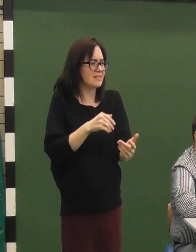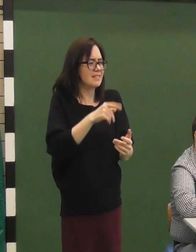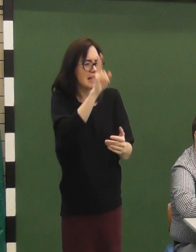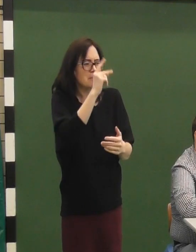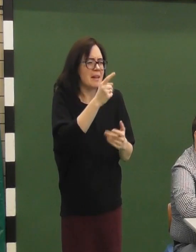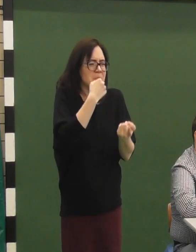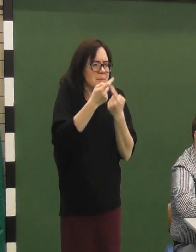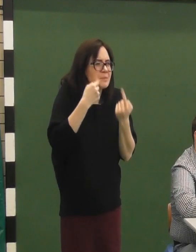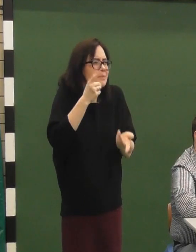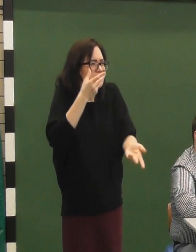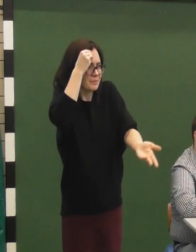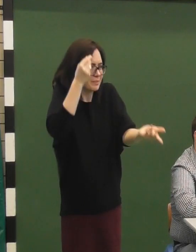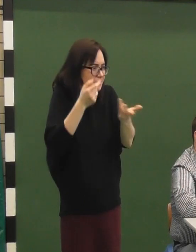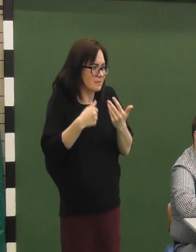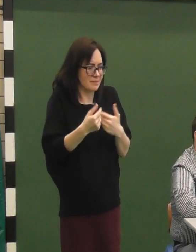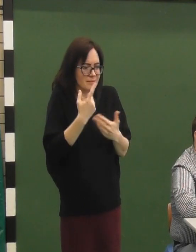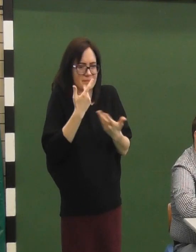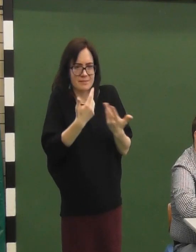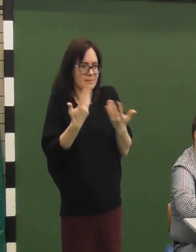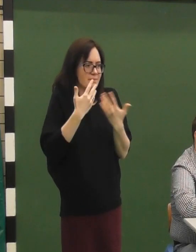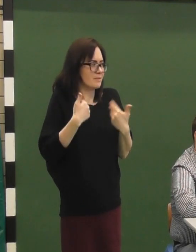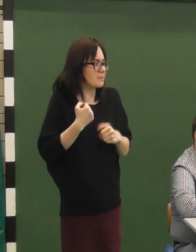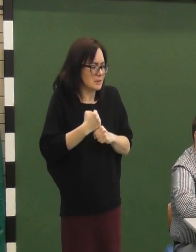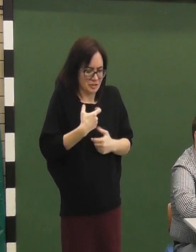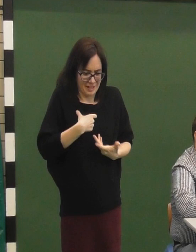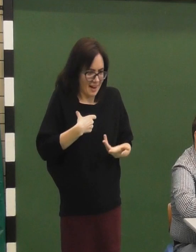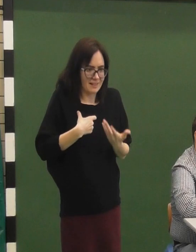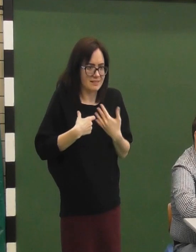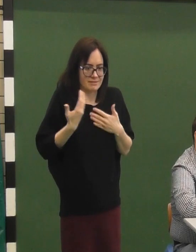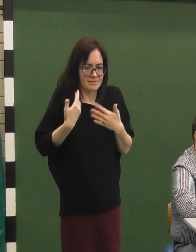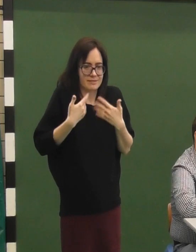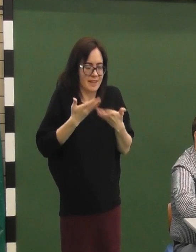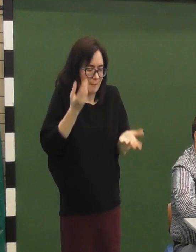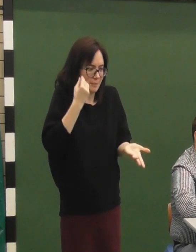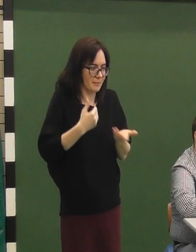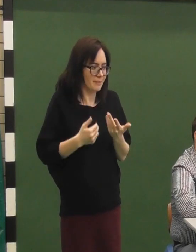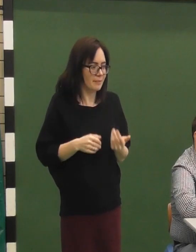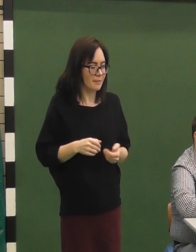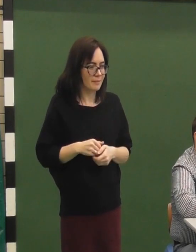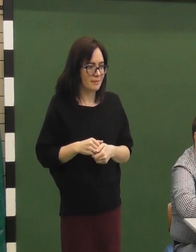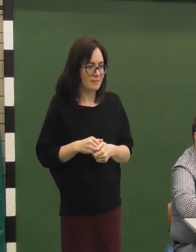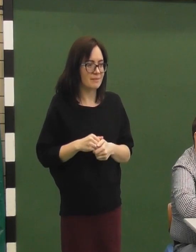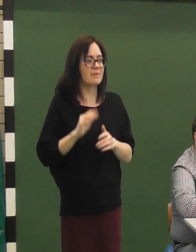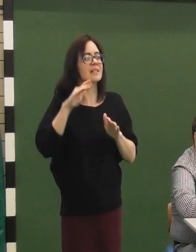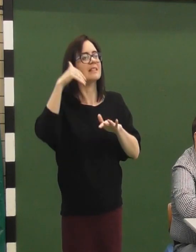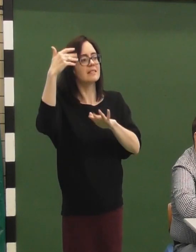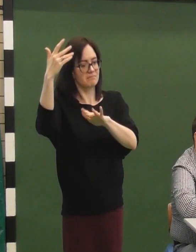értettem, és nem tudtam, hogy mit csinálnak velem. Később, mikor haza